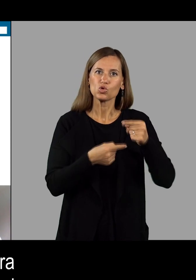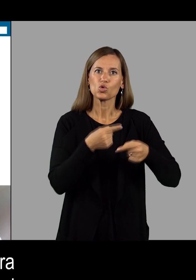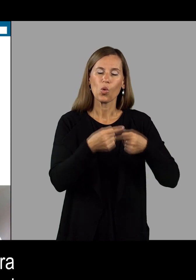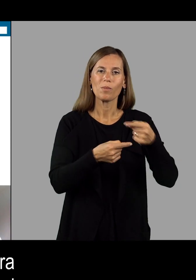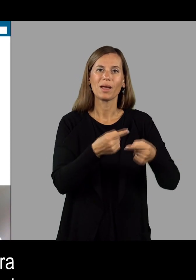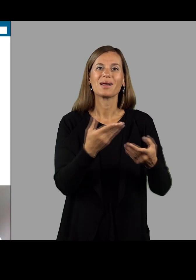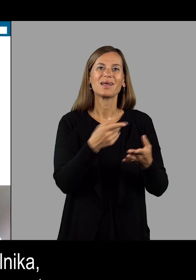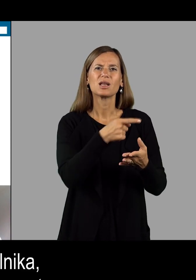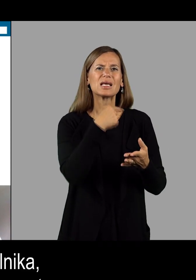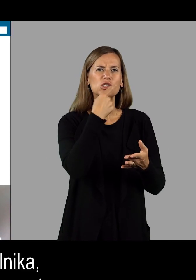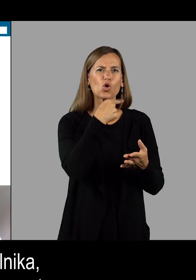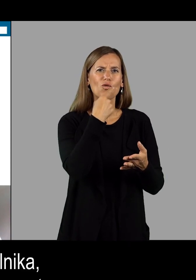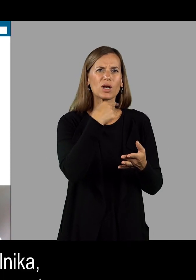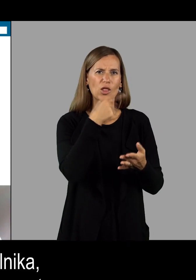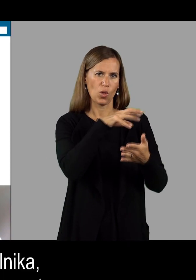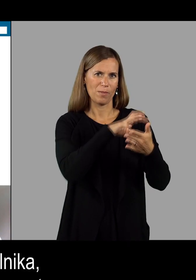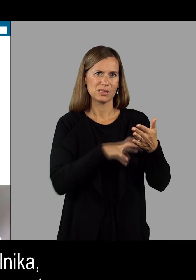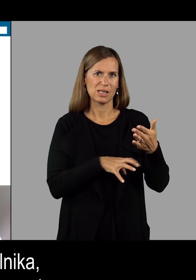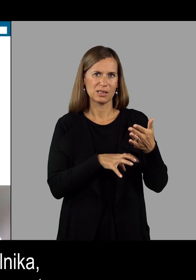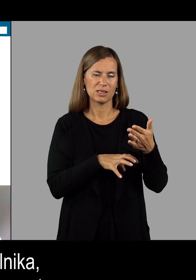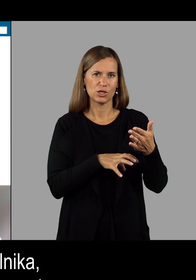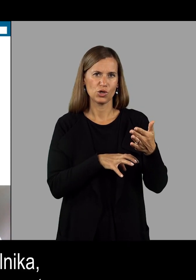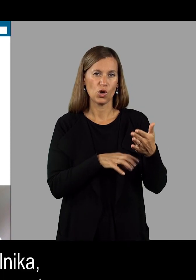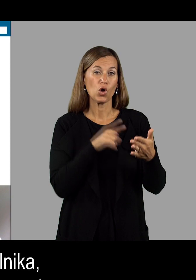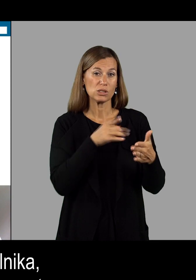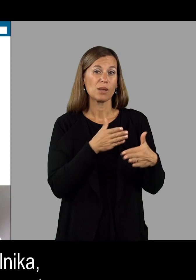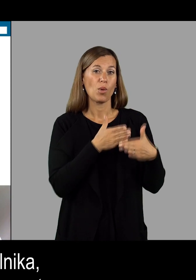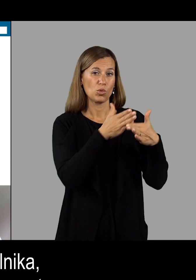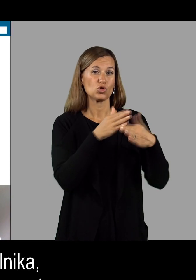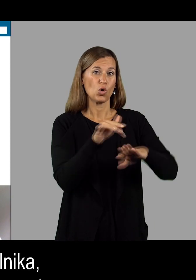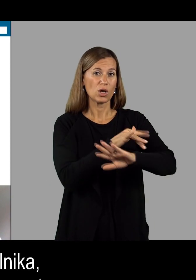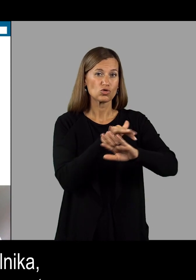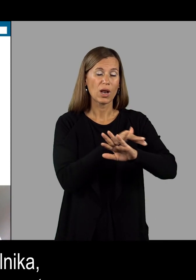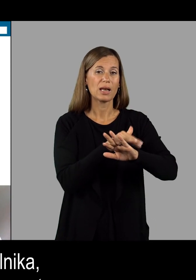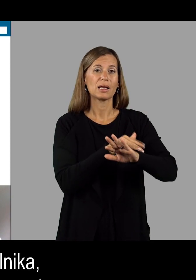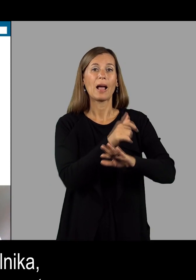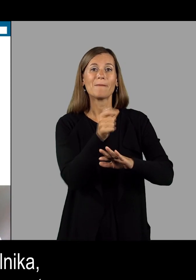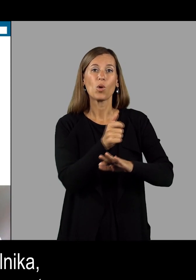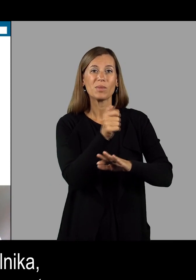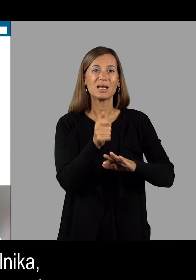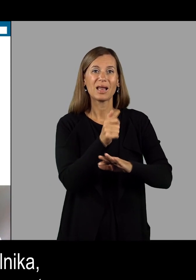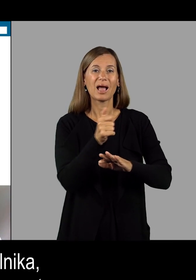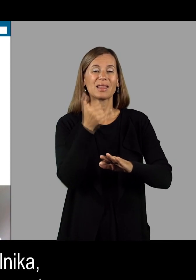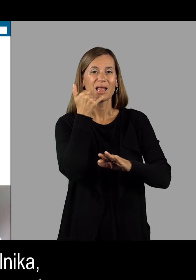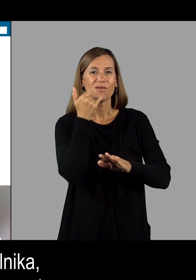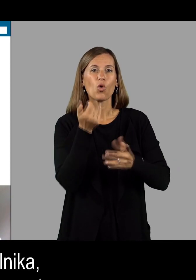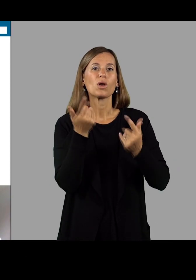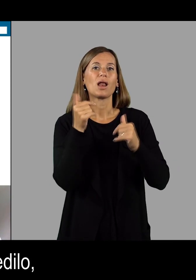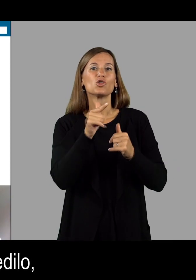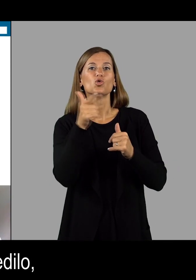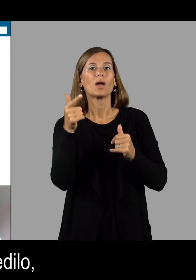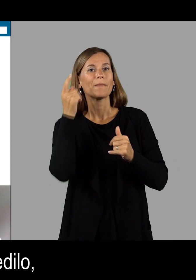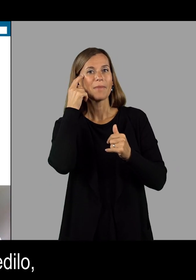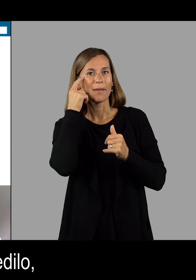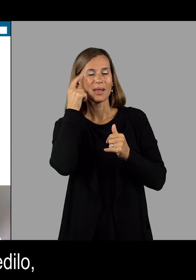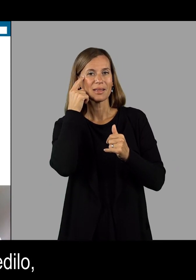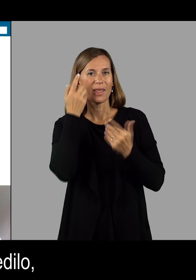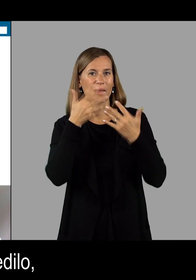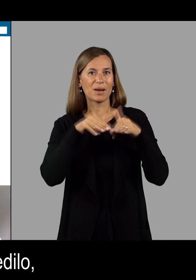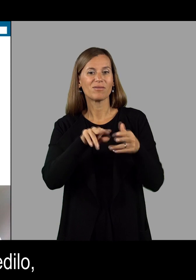kjer izgovorjeno besedilo s pomočjo računalnika, mobilnega telefona ali druge pametne naprave pretvorimo